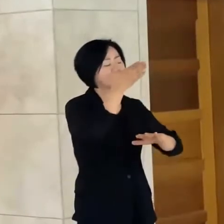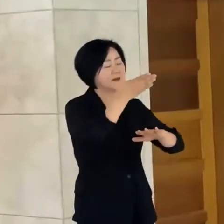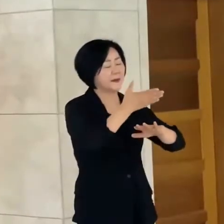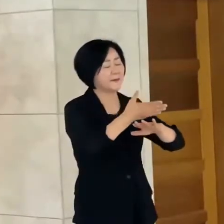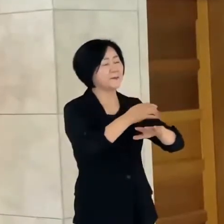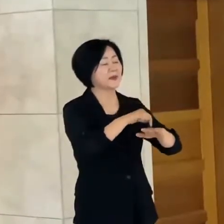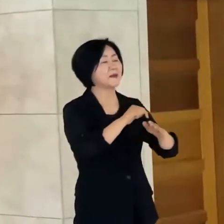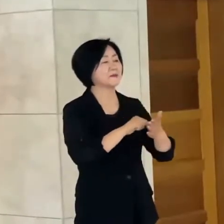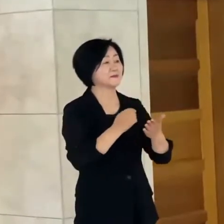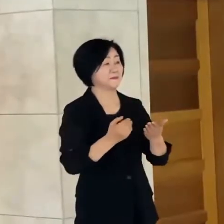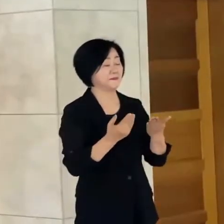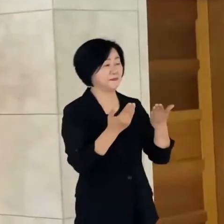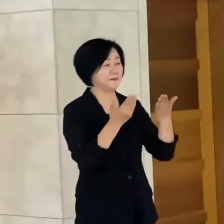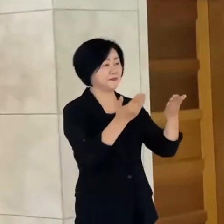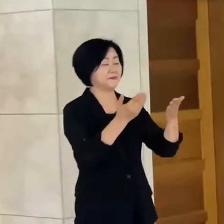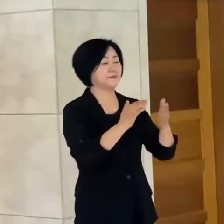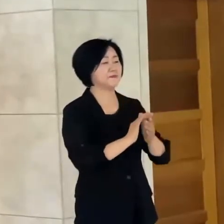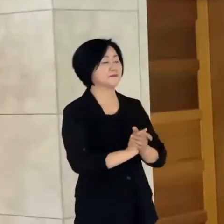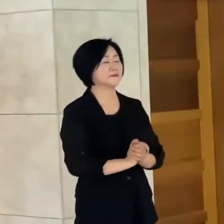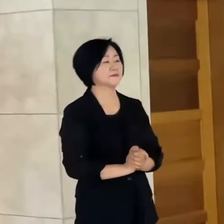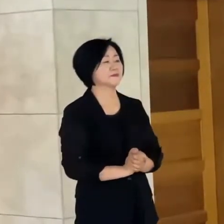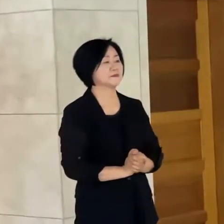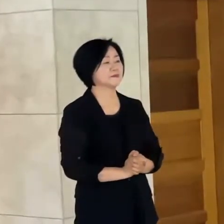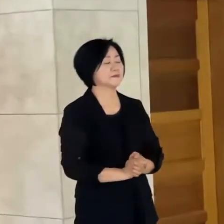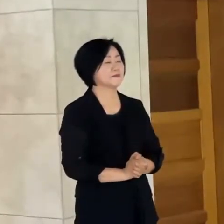송구하다는 말씀을 드립니다.